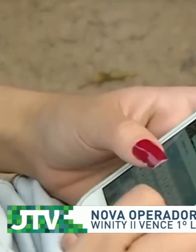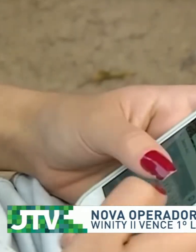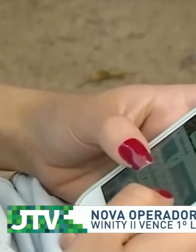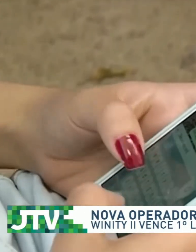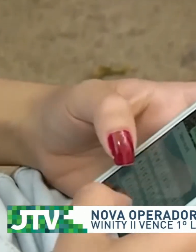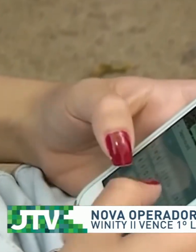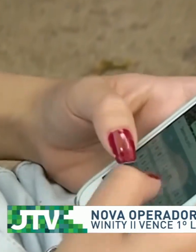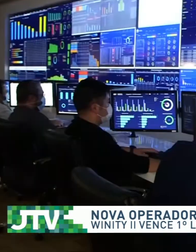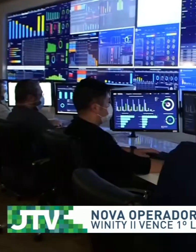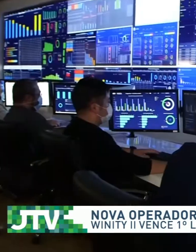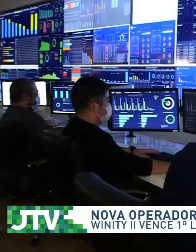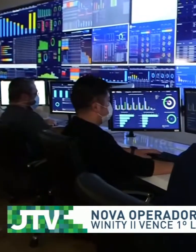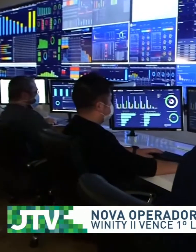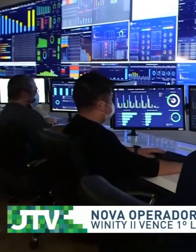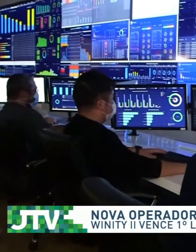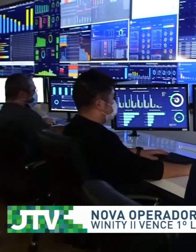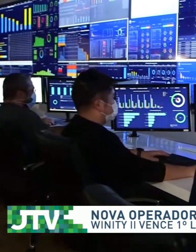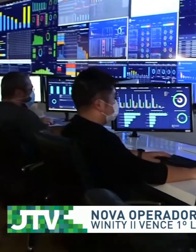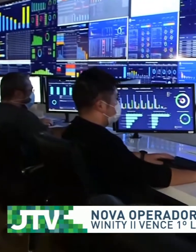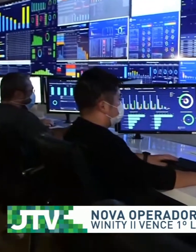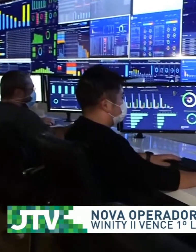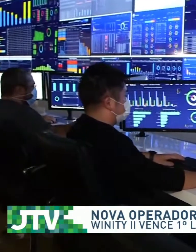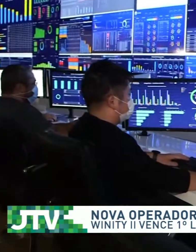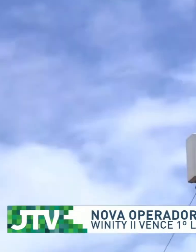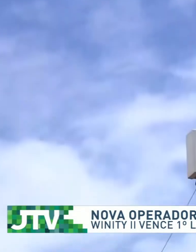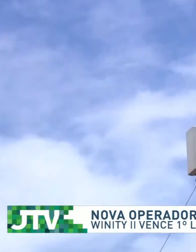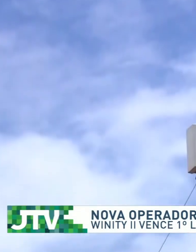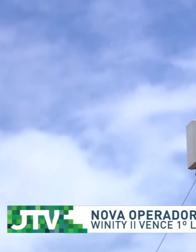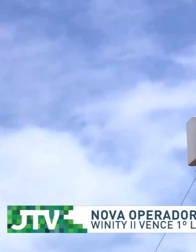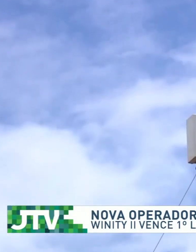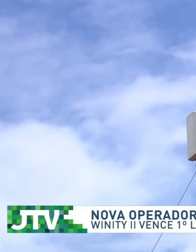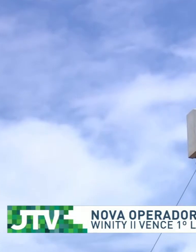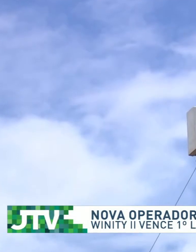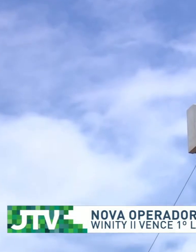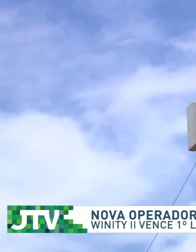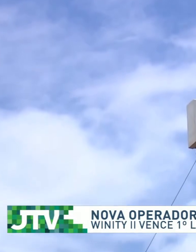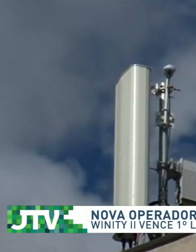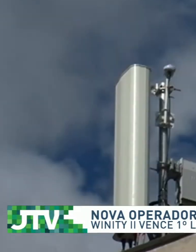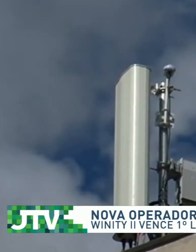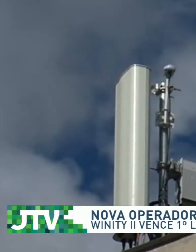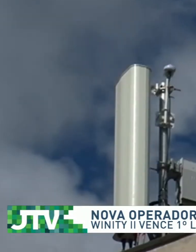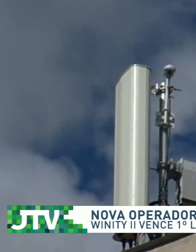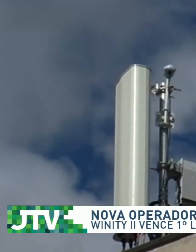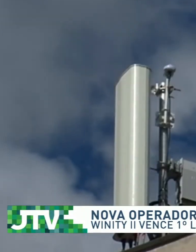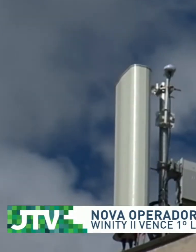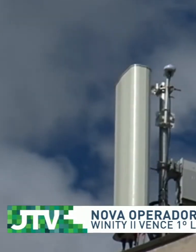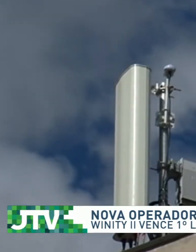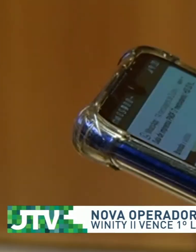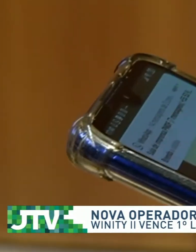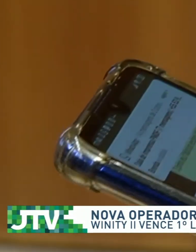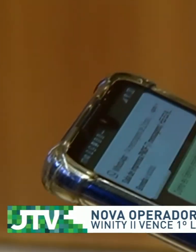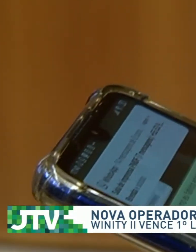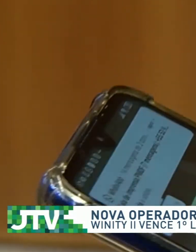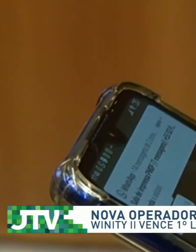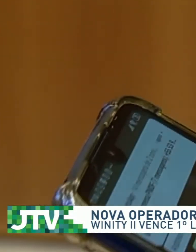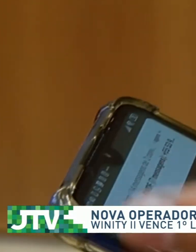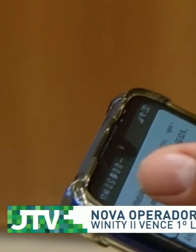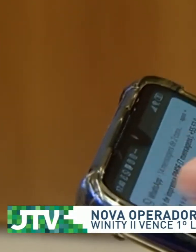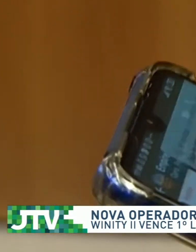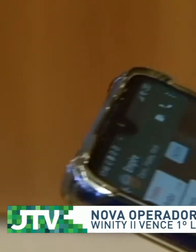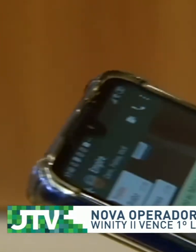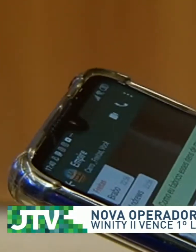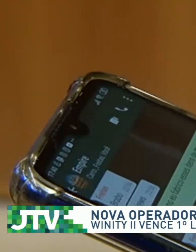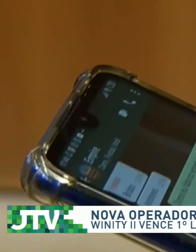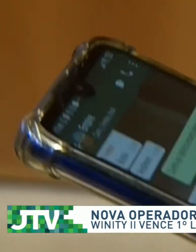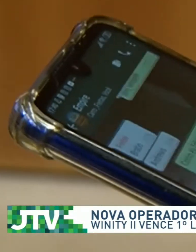lote Como vencedora da faixa a empresa deverá levar a internet a 31 mil km de rodovias Federais